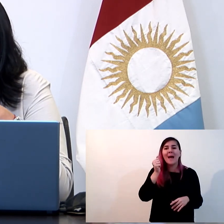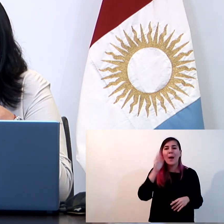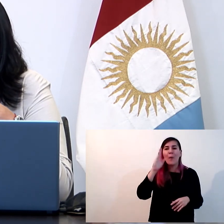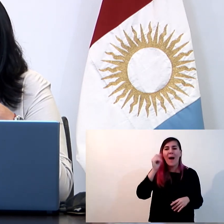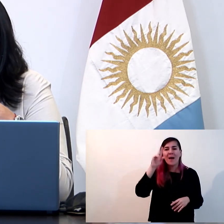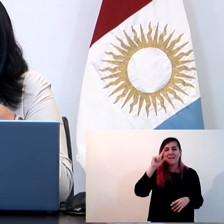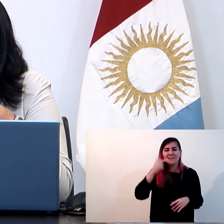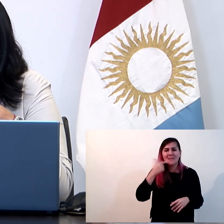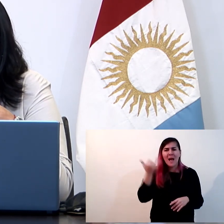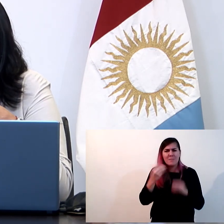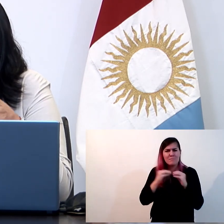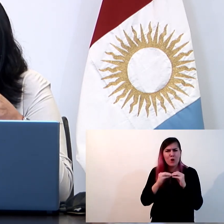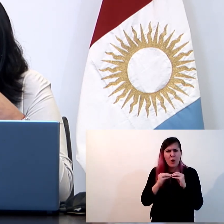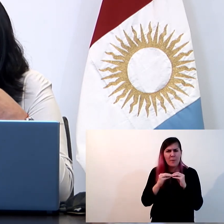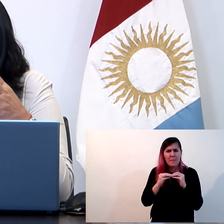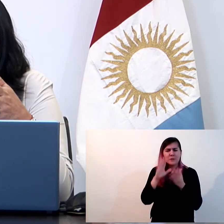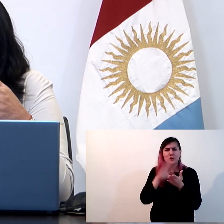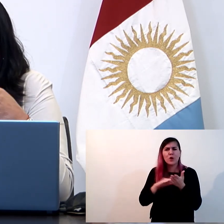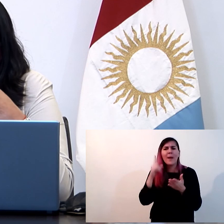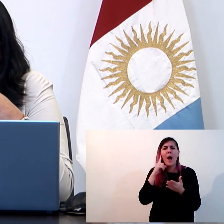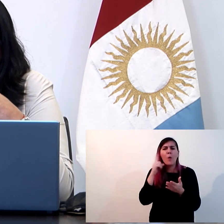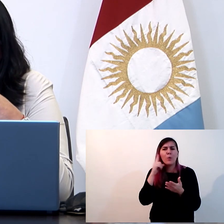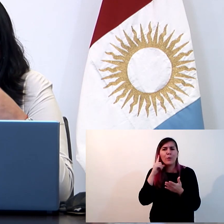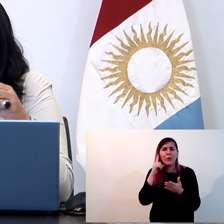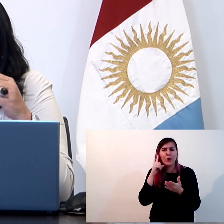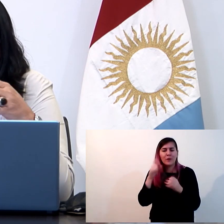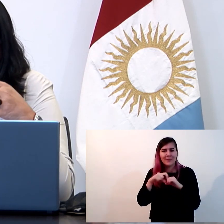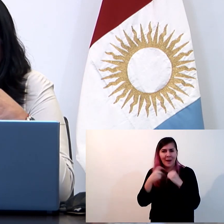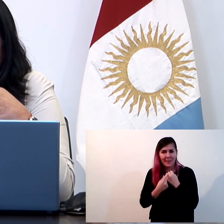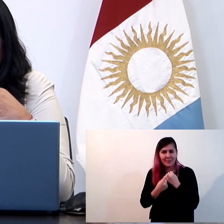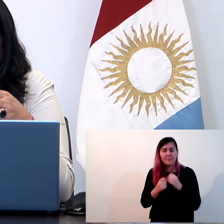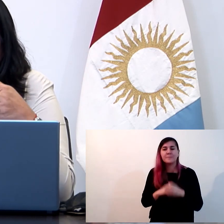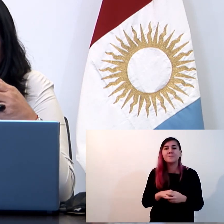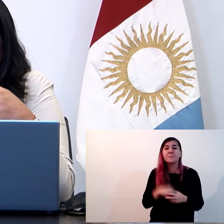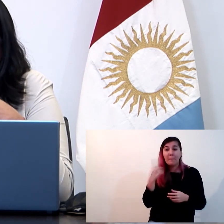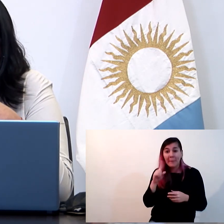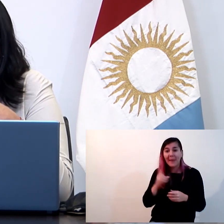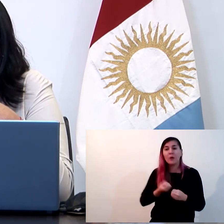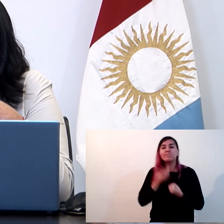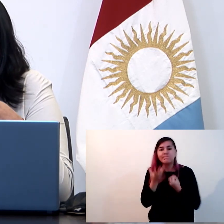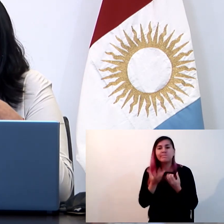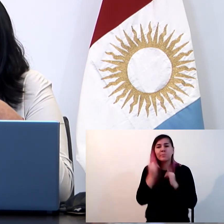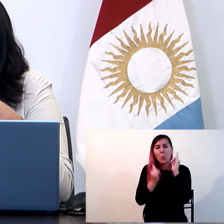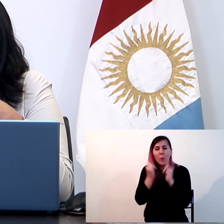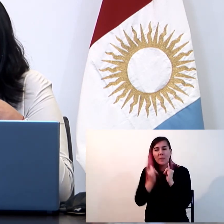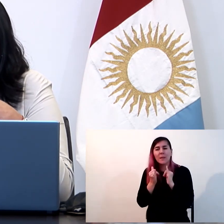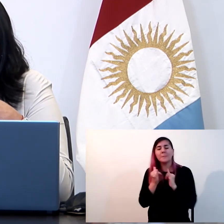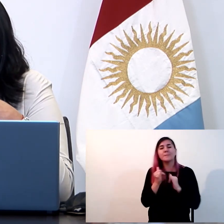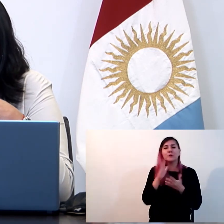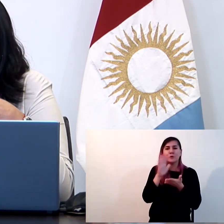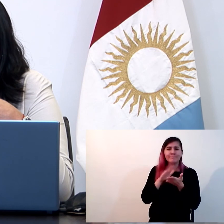Tavares está expresando, tiene problemas de audio, de internet, pero está